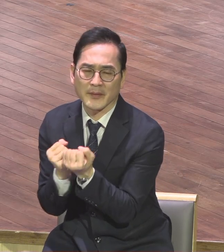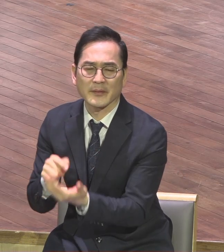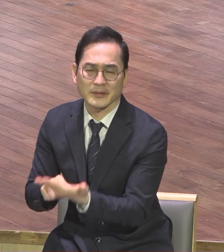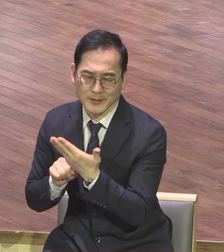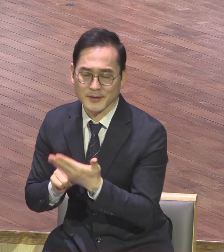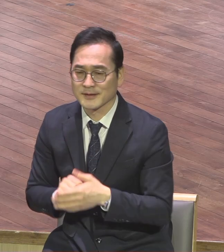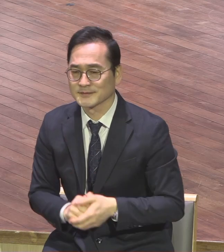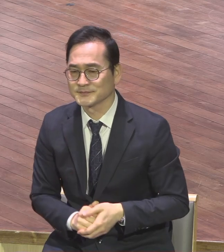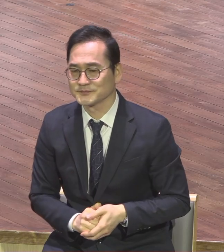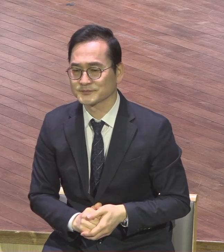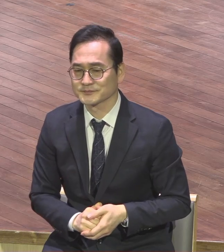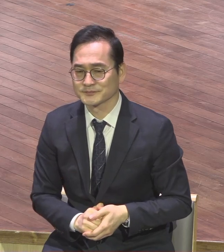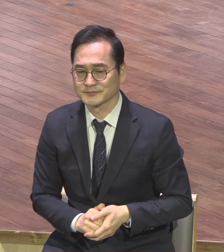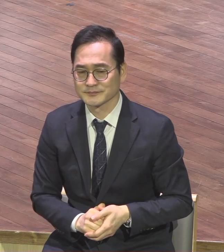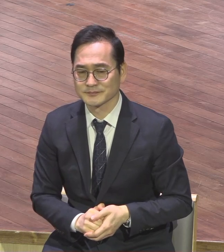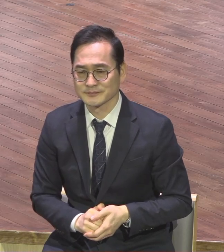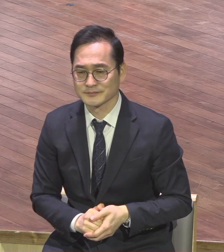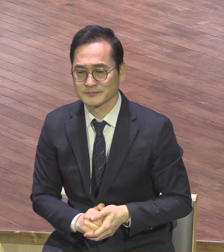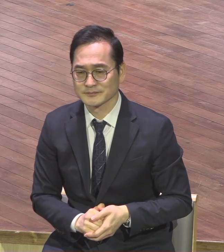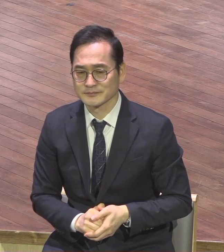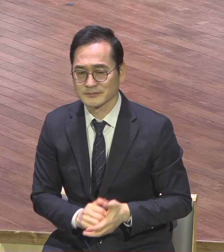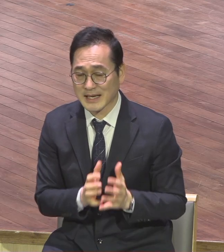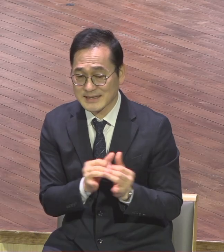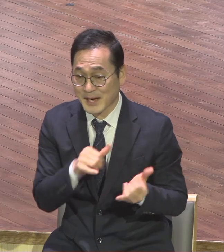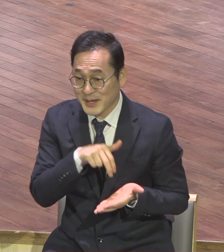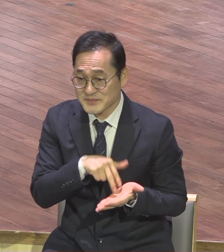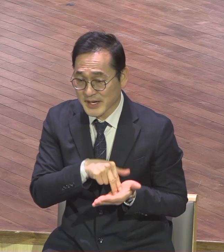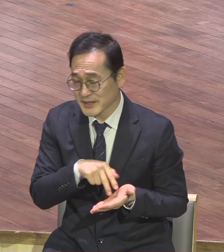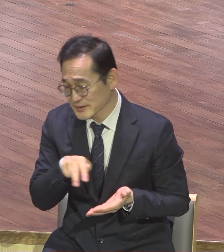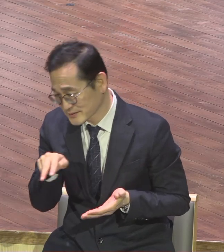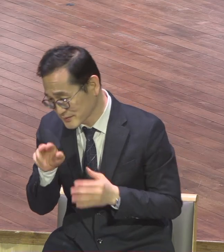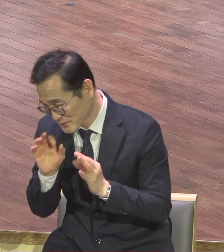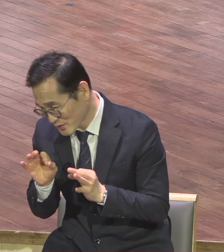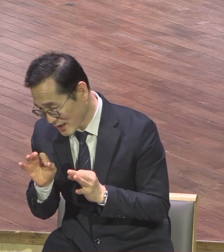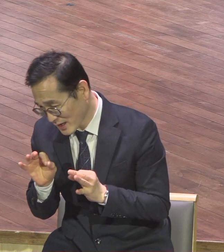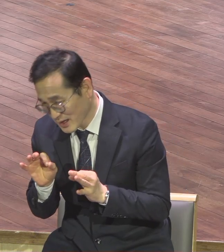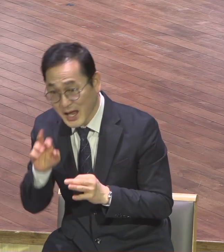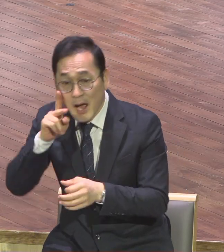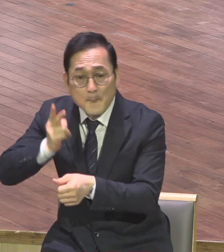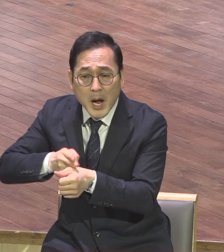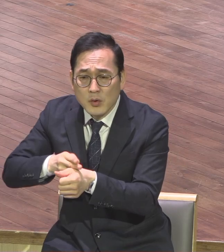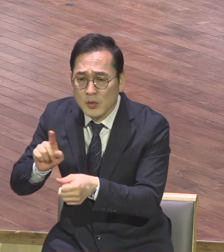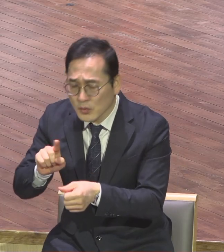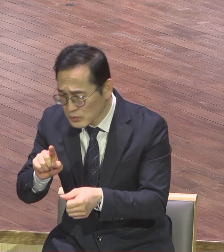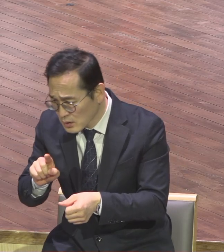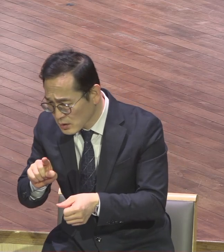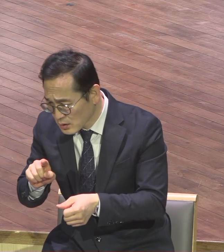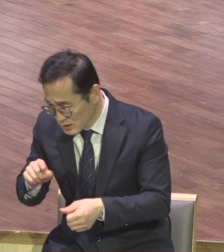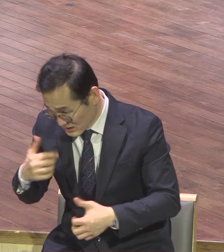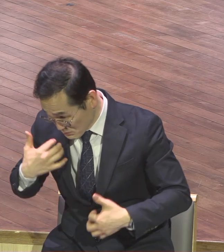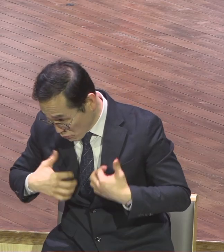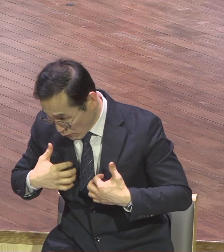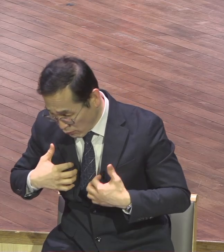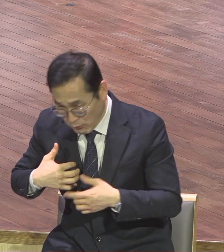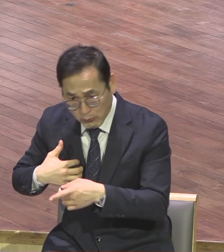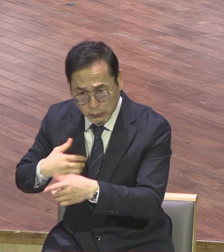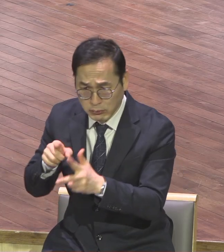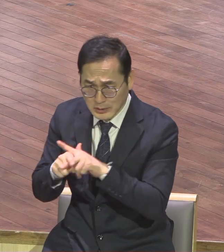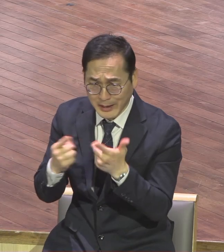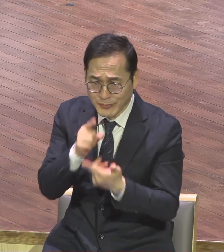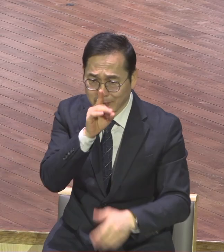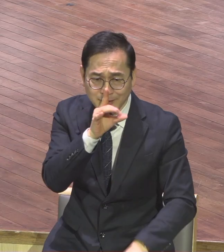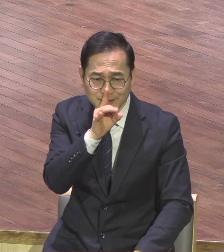그런데 인간적인 눈으로 봤을 때 사도 바울은 기뻐할 환경이 전혀 아니, 전혀